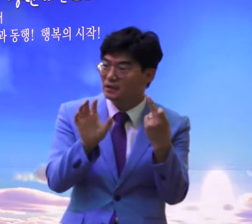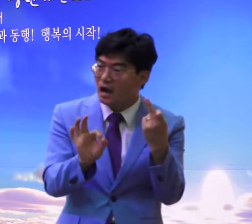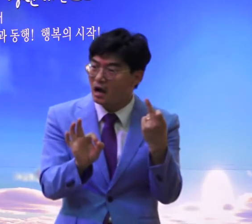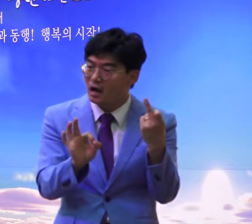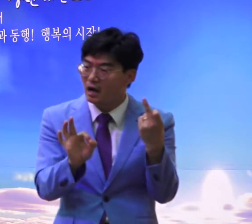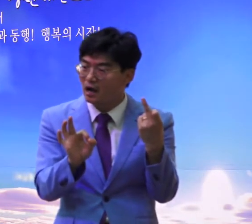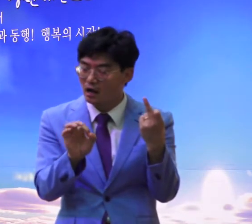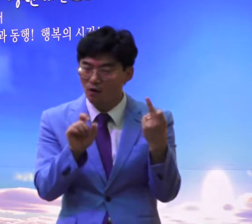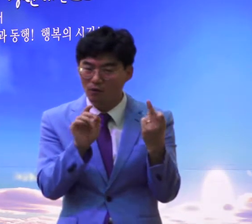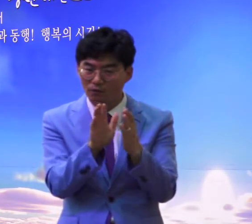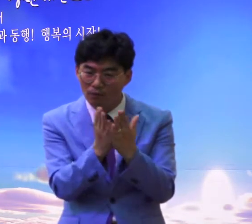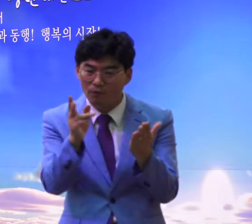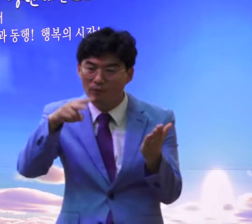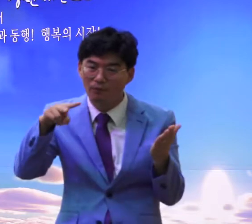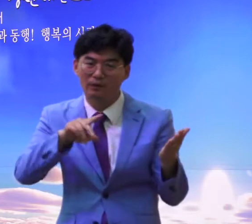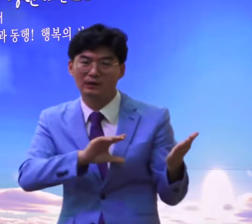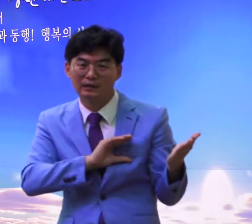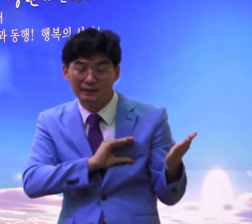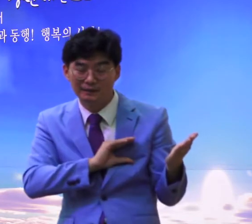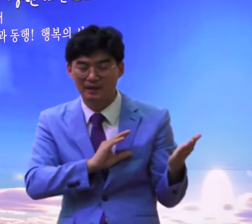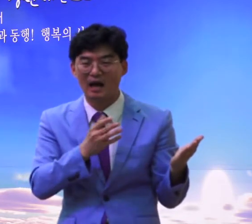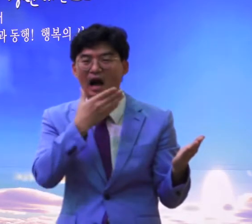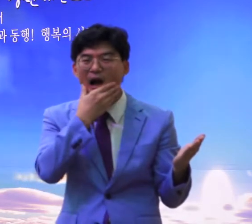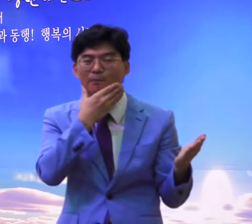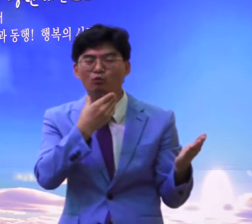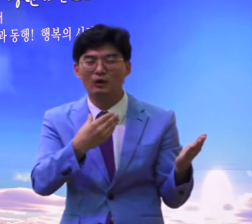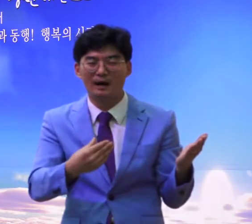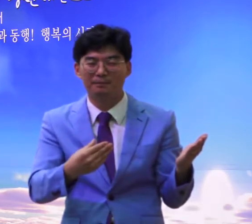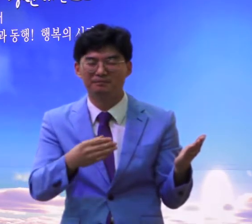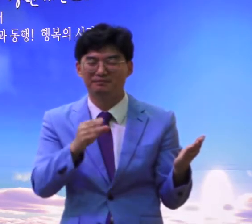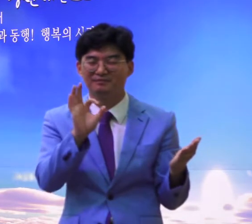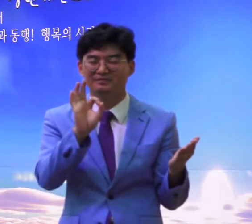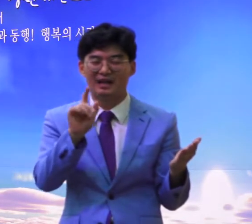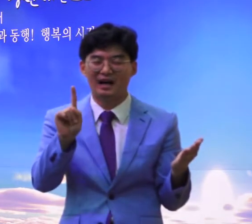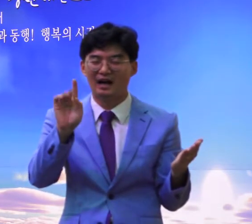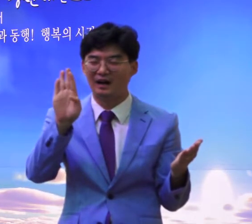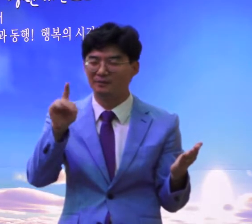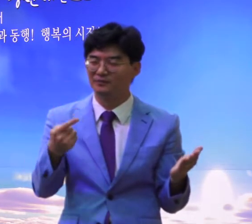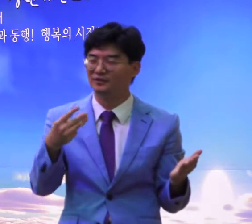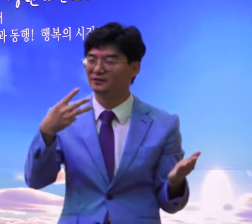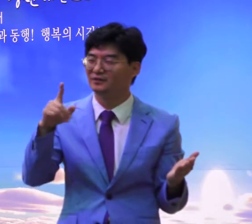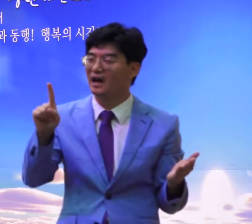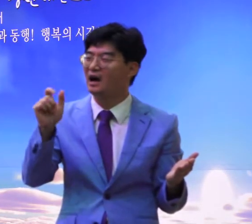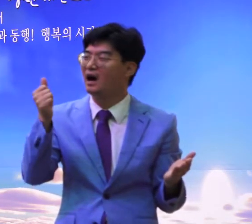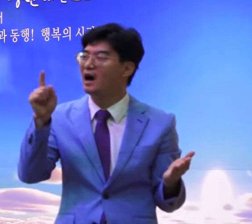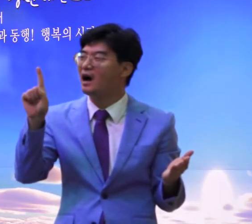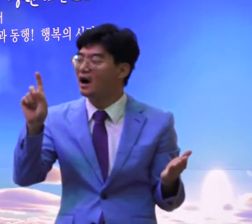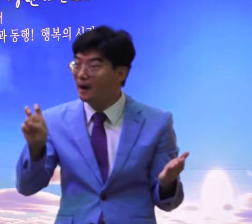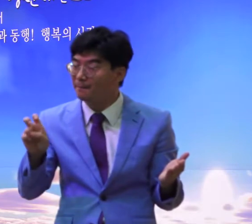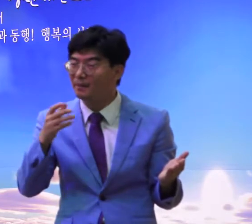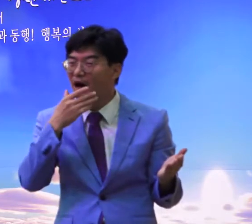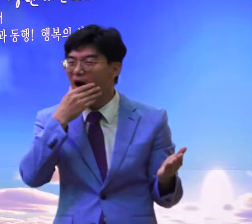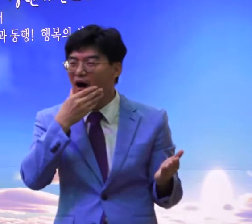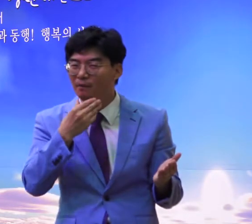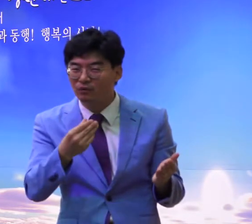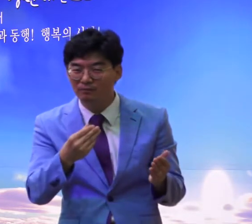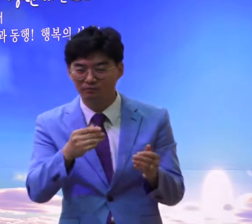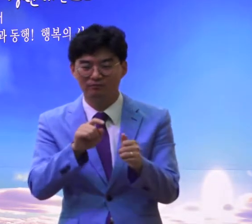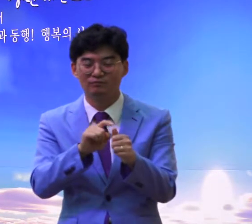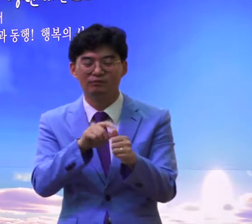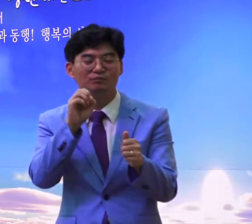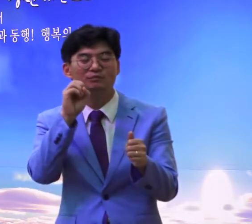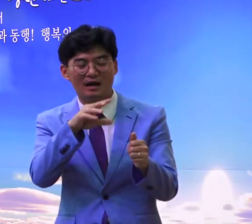인물이 아브라함이죠. 창세기 12장 1절에 보면 여호와 하나님께서 아브라함을 찾아와서